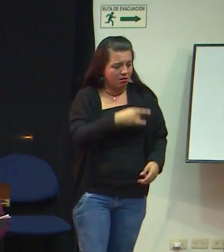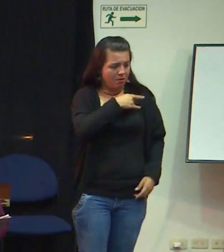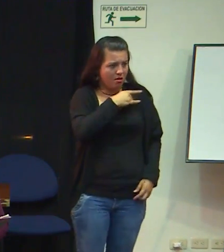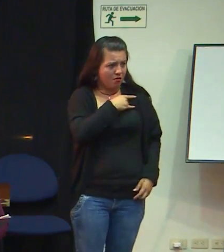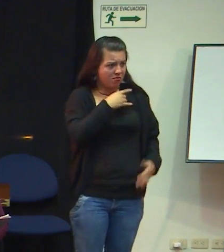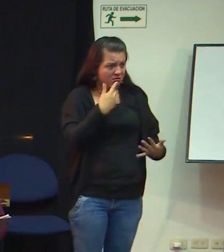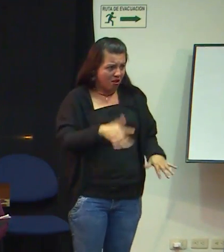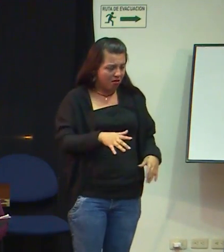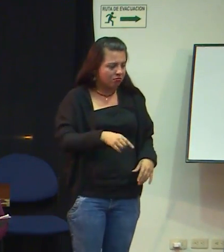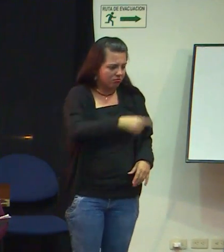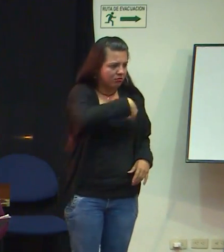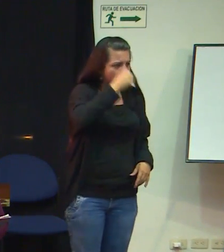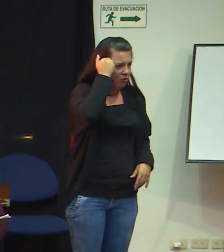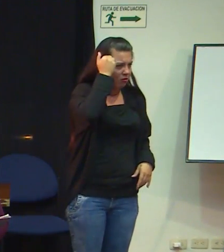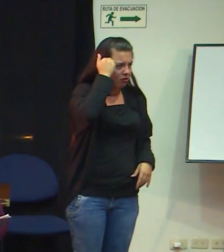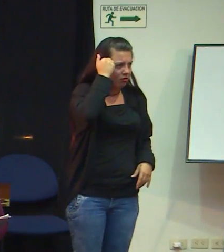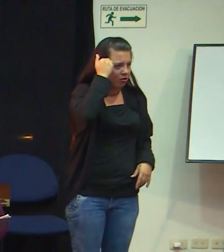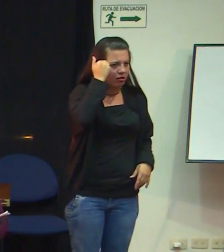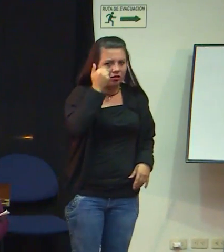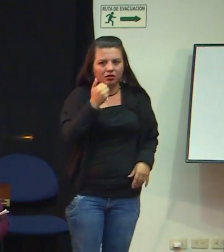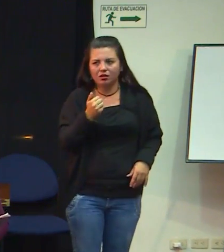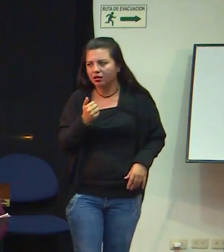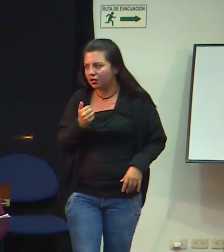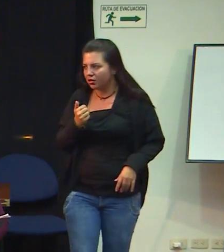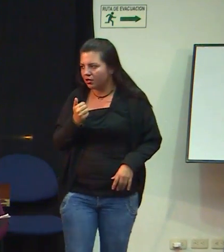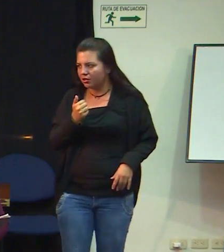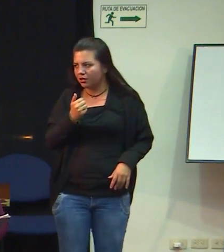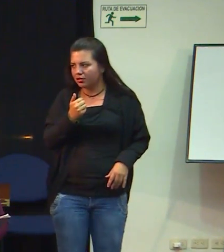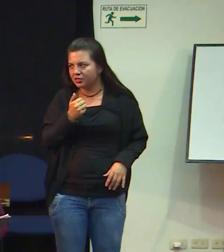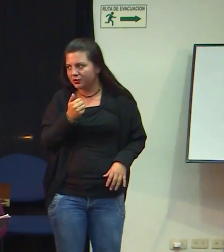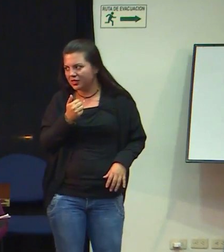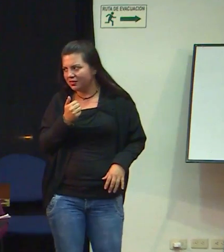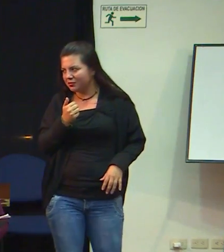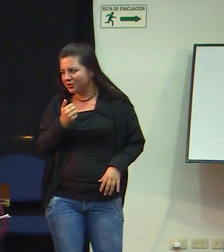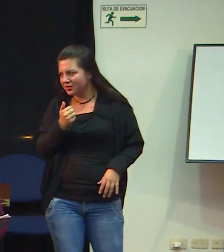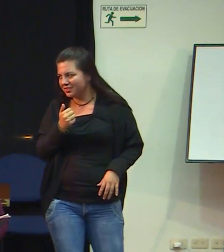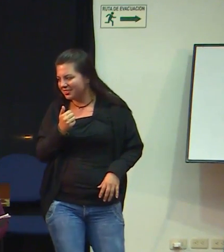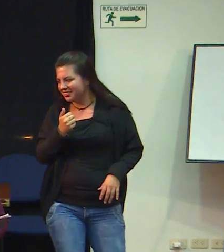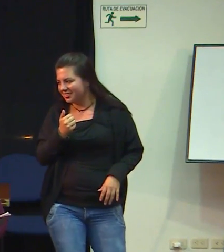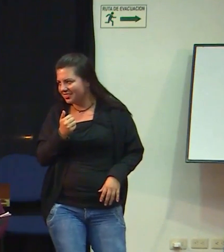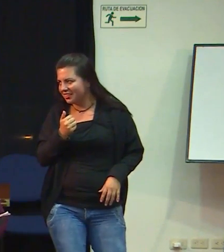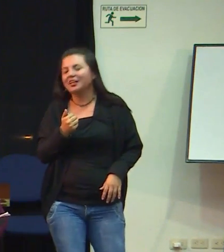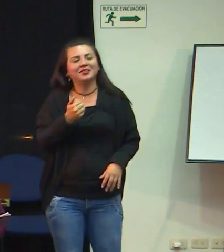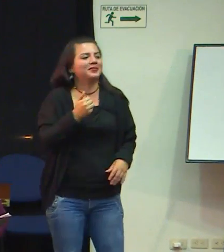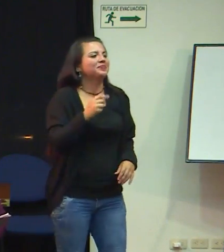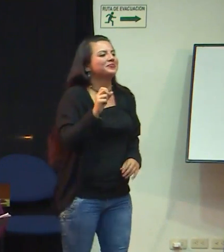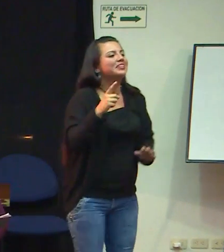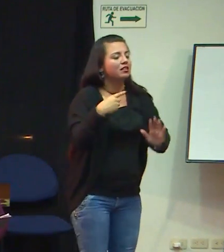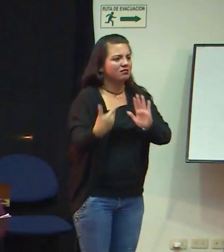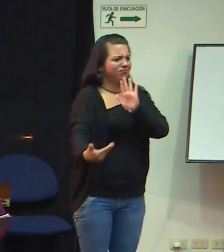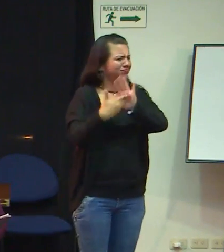los docentes del país, es una realidad. ¿Cómo se puede evidenciar esto?